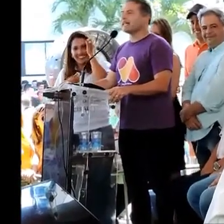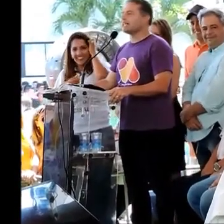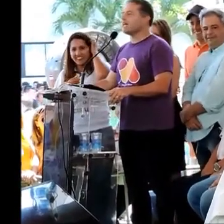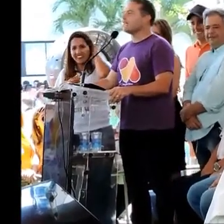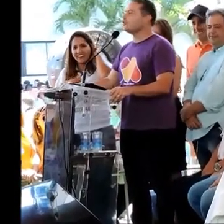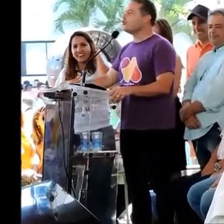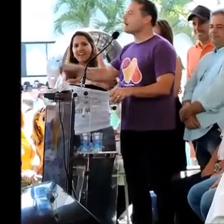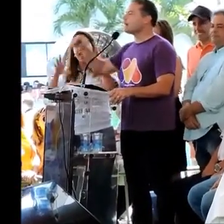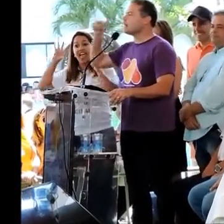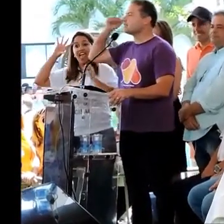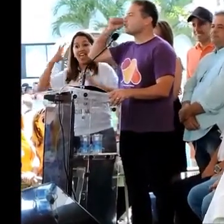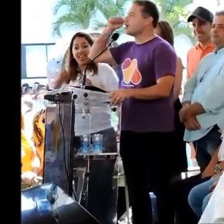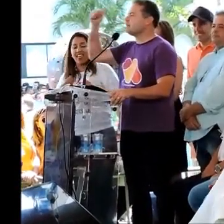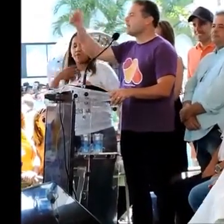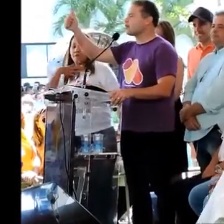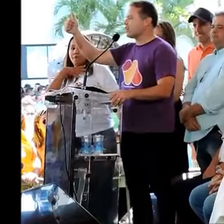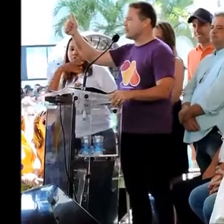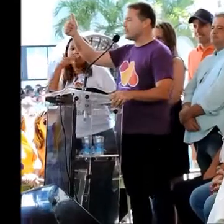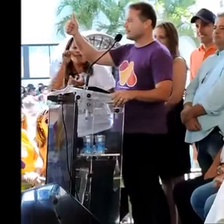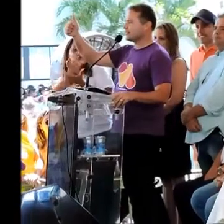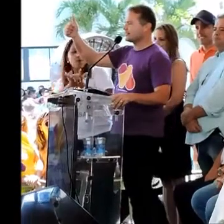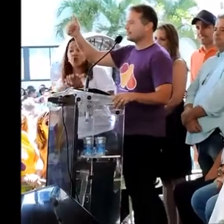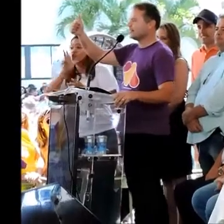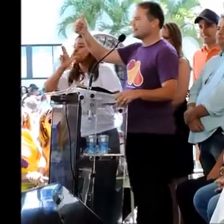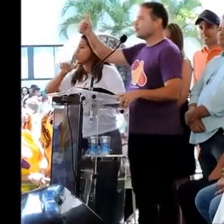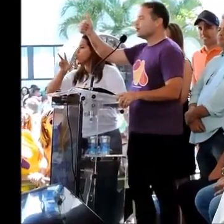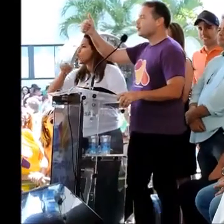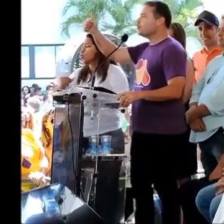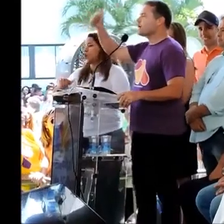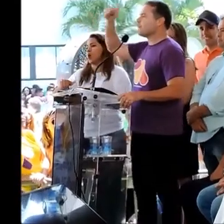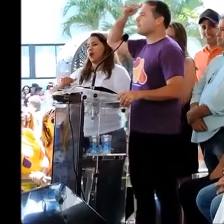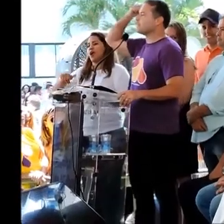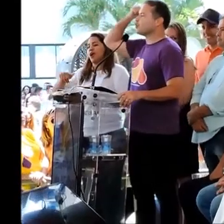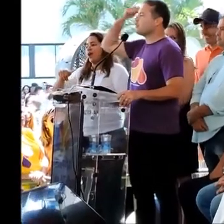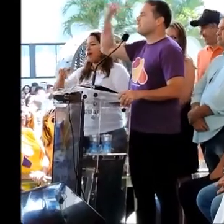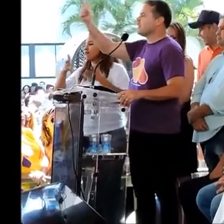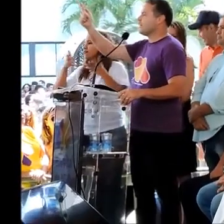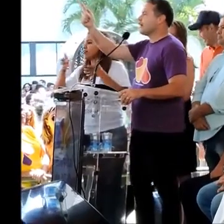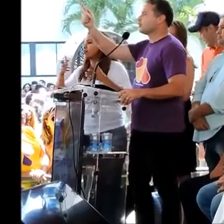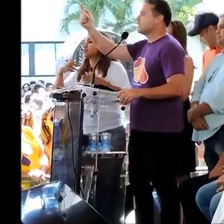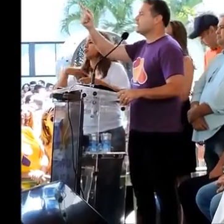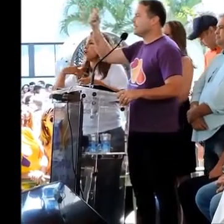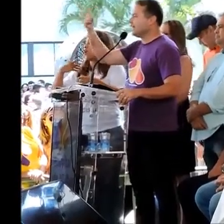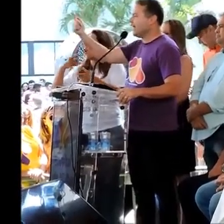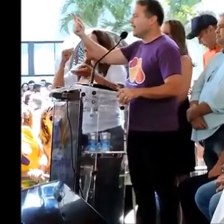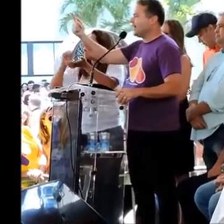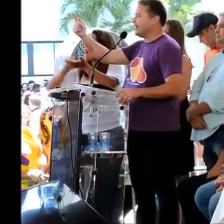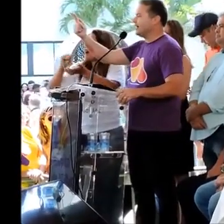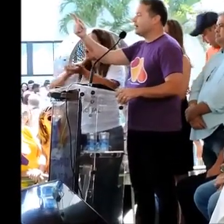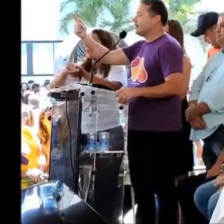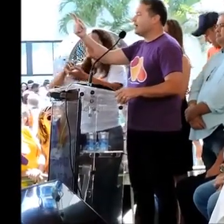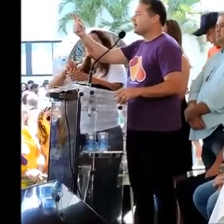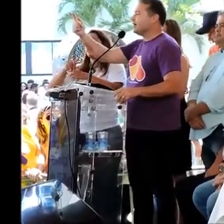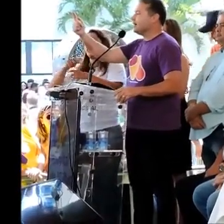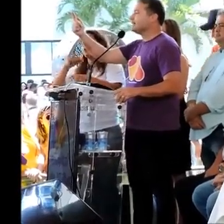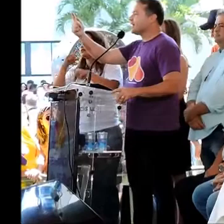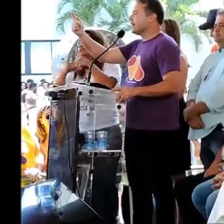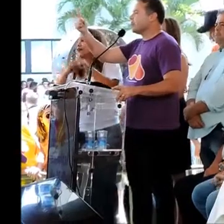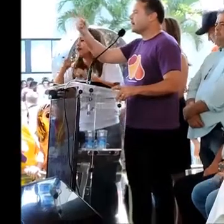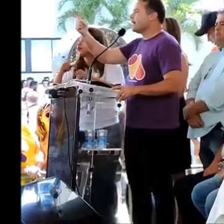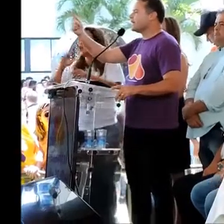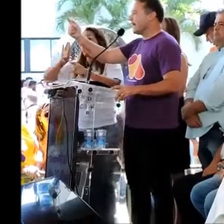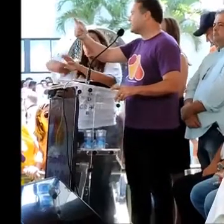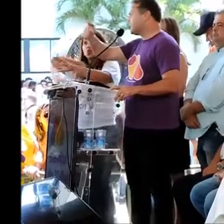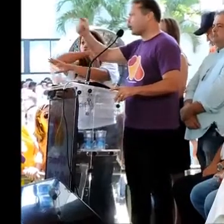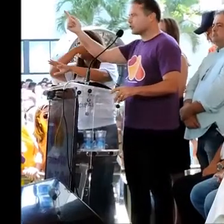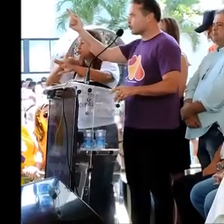A Renata nunca plantou a minha ausência. Nunca plantou a minha falta, dia